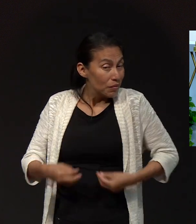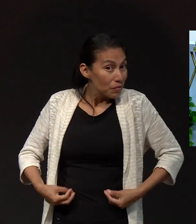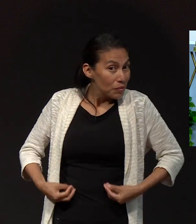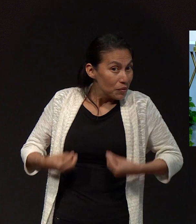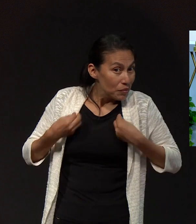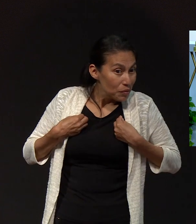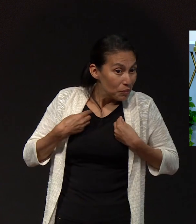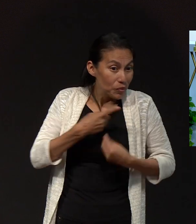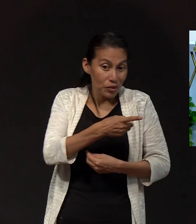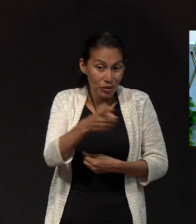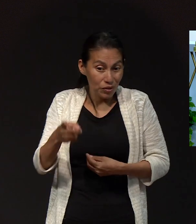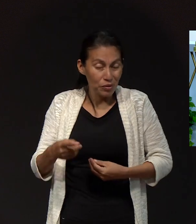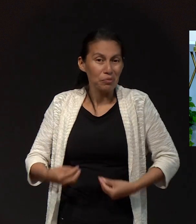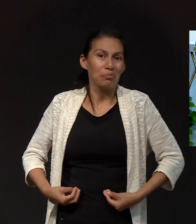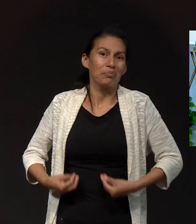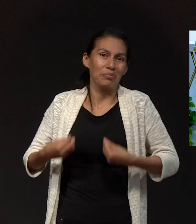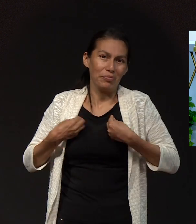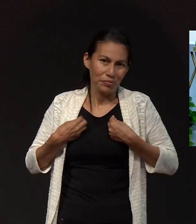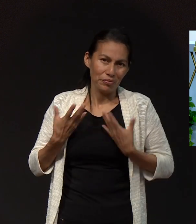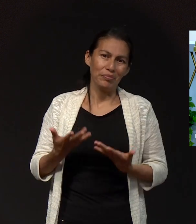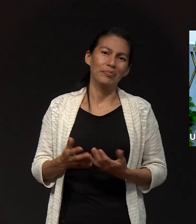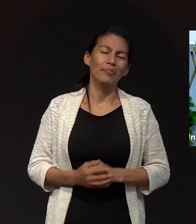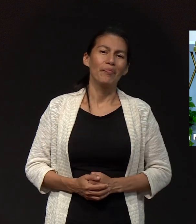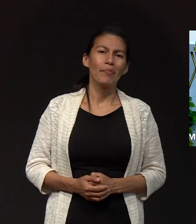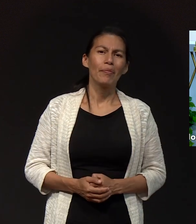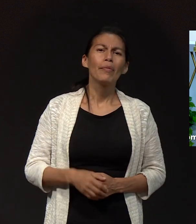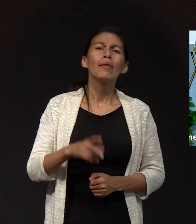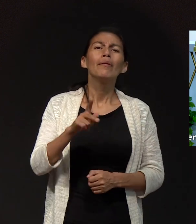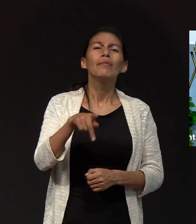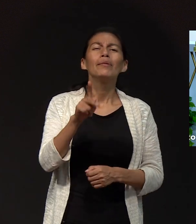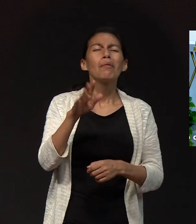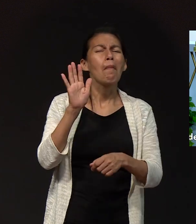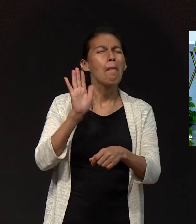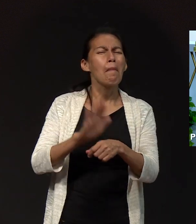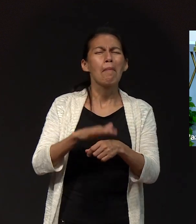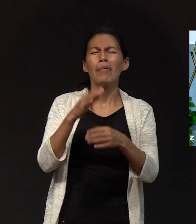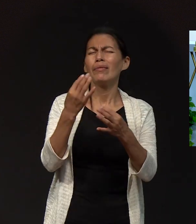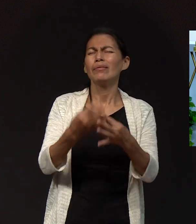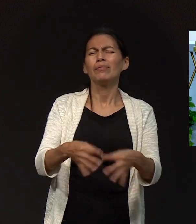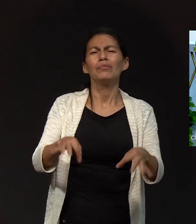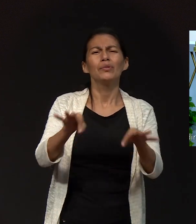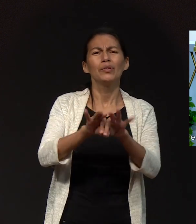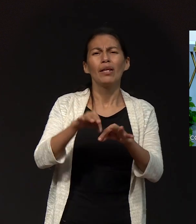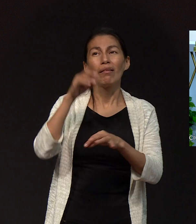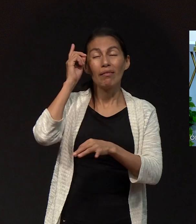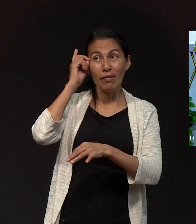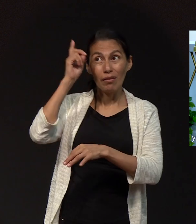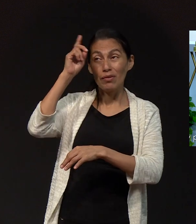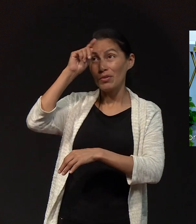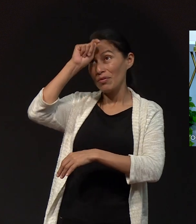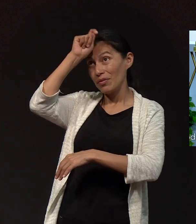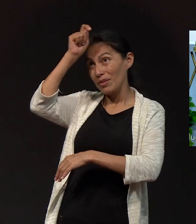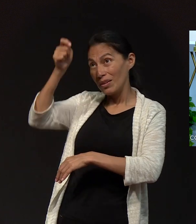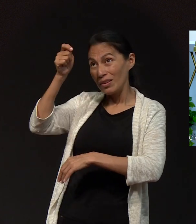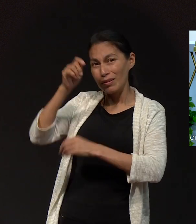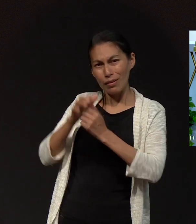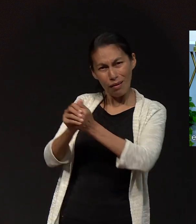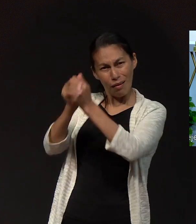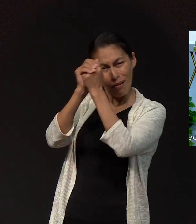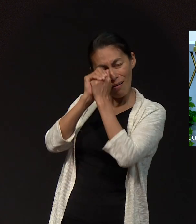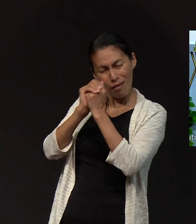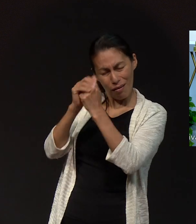mientras los tengamos En vida Pero sobre todo Bendice a Dios Alábale